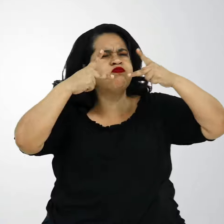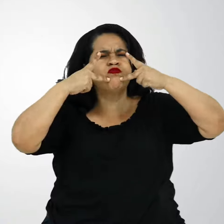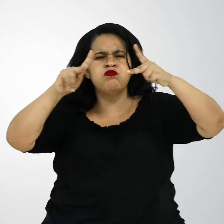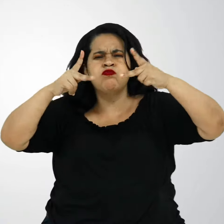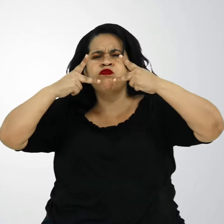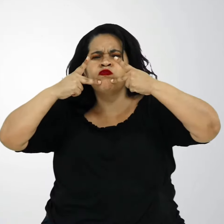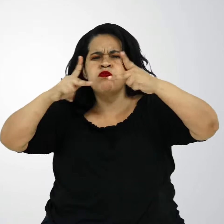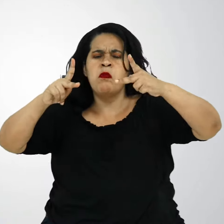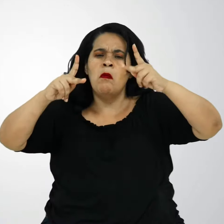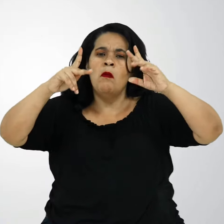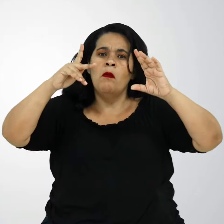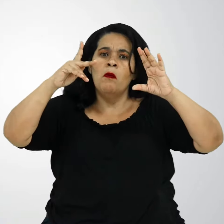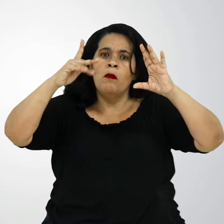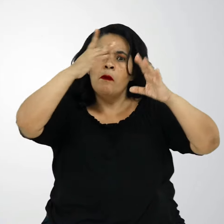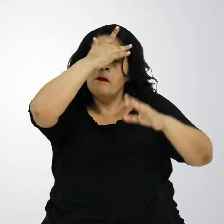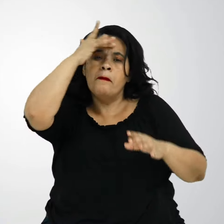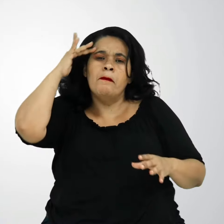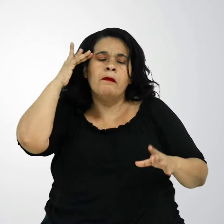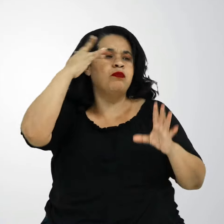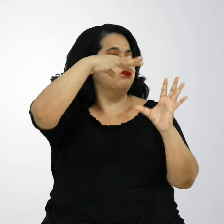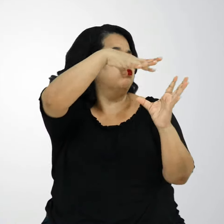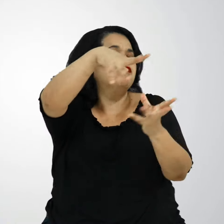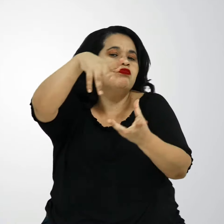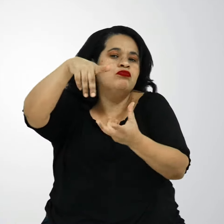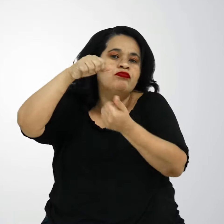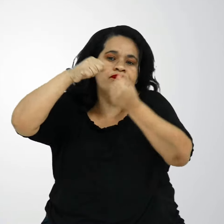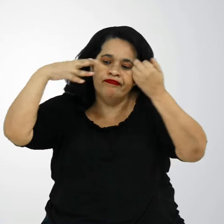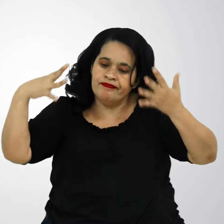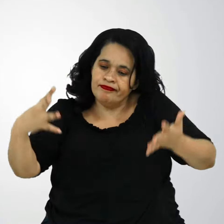terra será salva, com base no sacrifício de Cristo. É